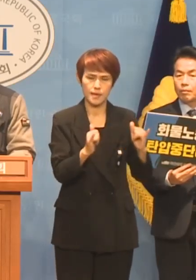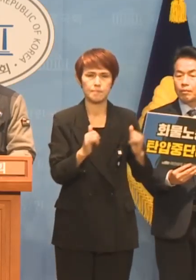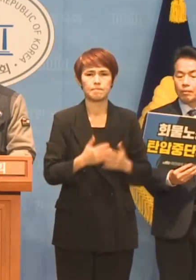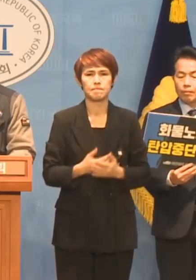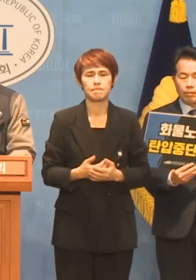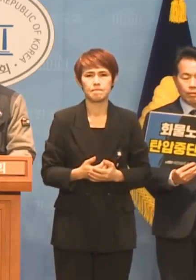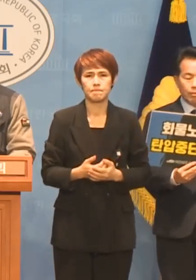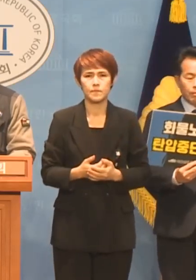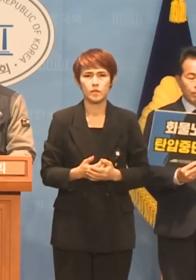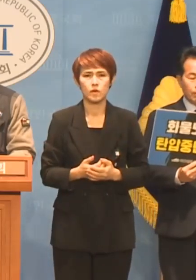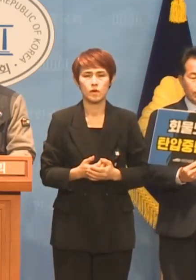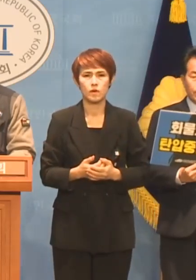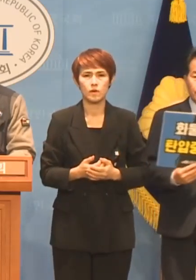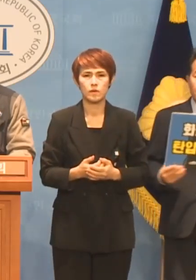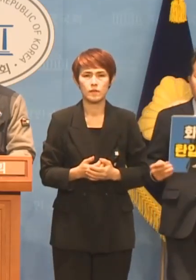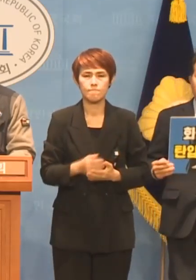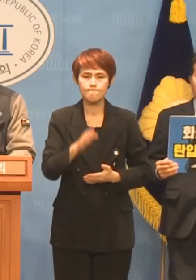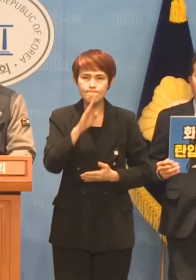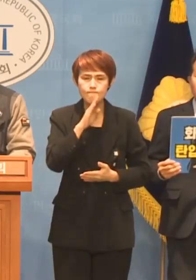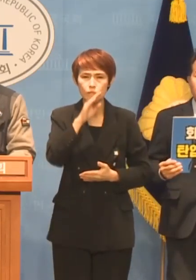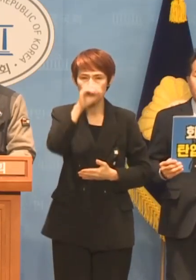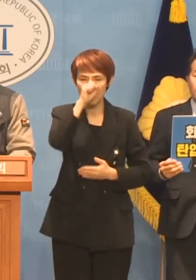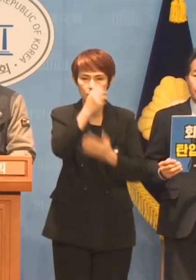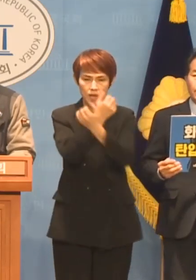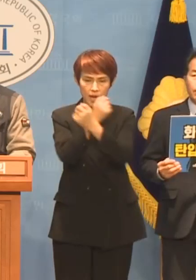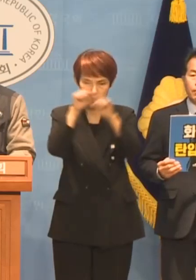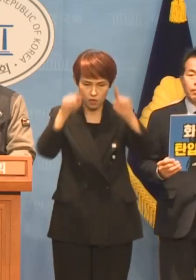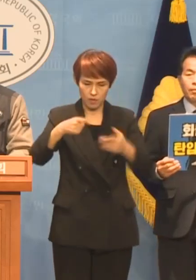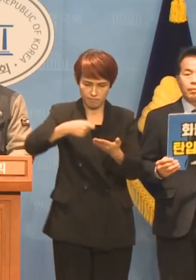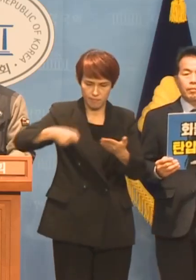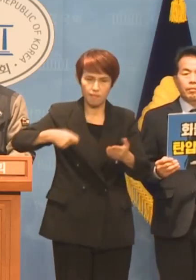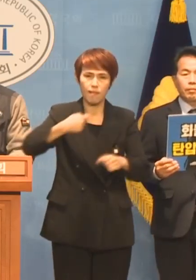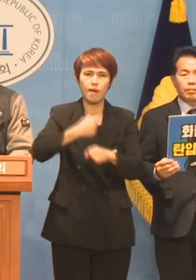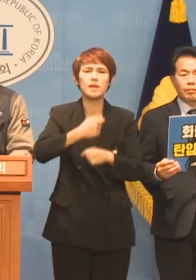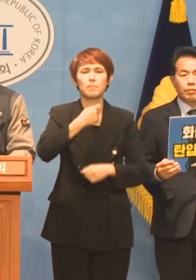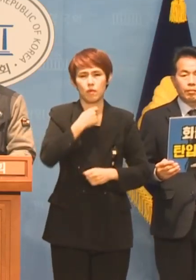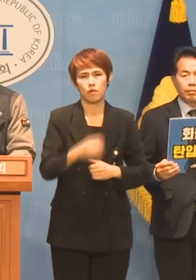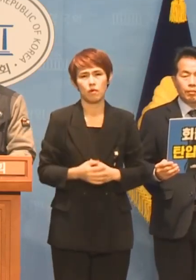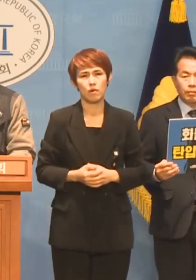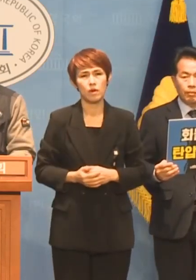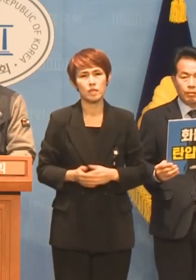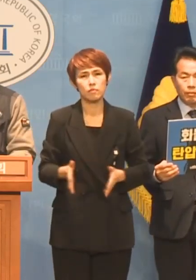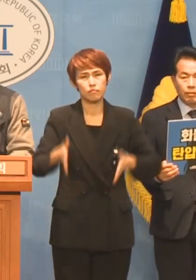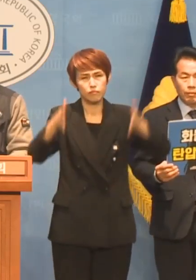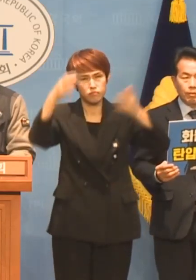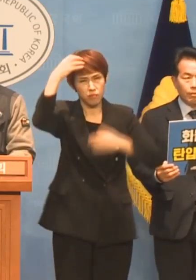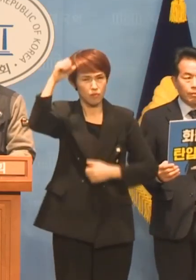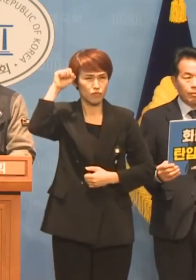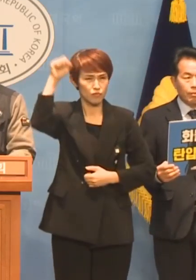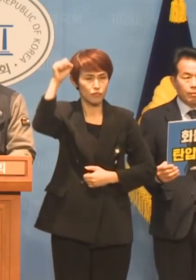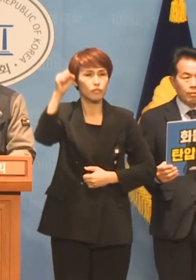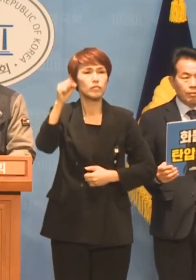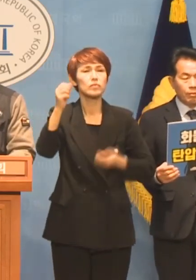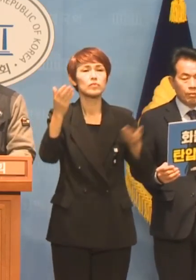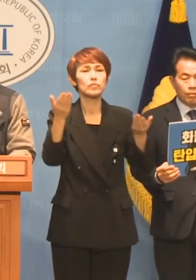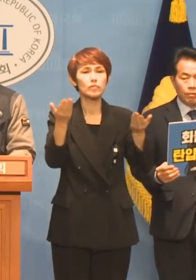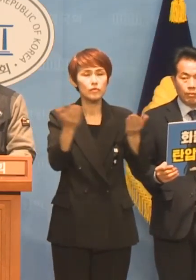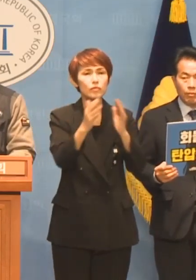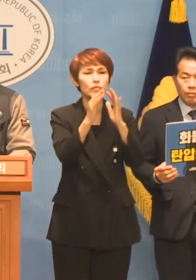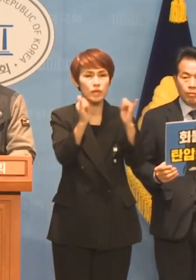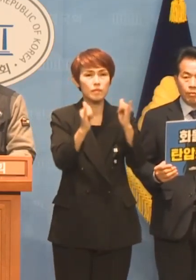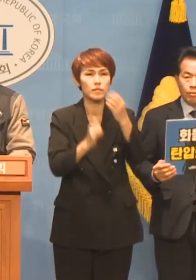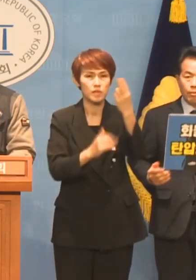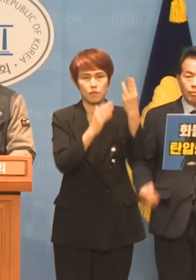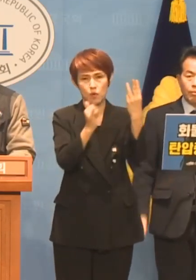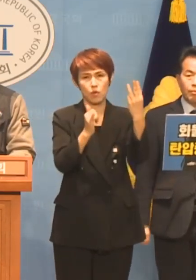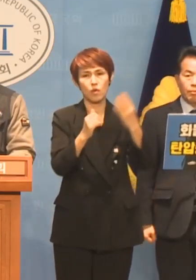아닌 계약서에 사인을 하고 저 차짓한 옥상에서 투쟁 중인 3인의 조합원들과 본업에 또